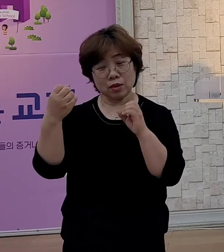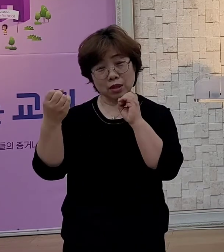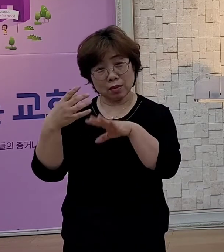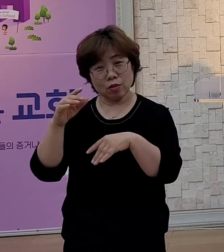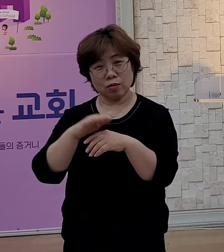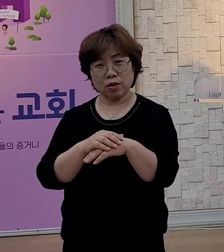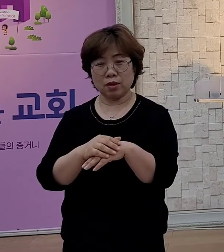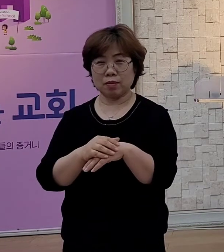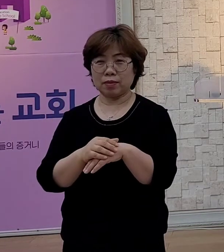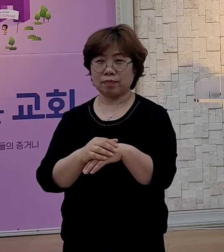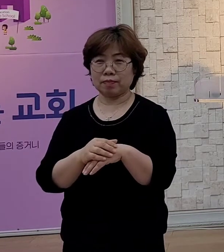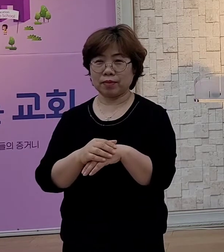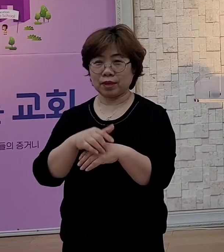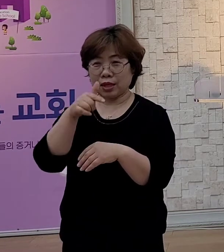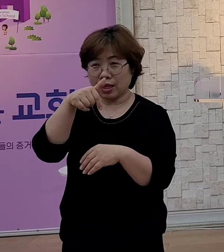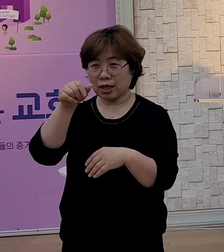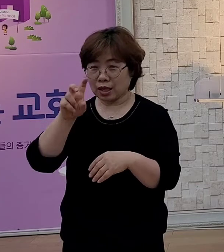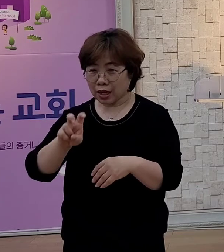마지막으로 선생님 물을게요.